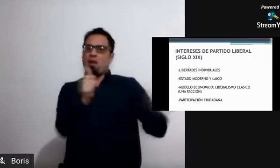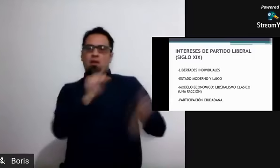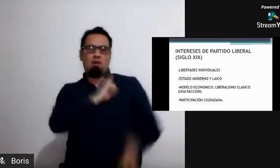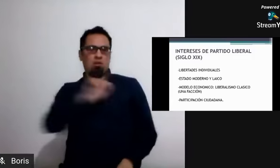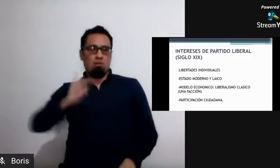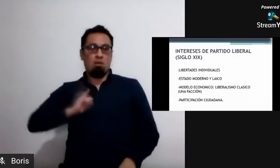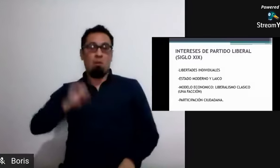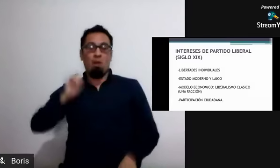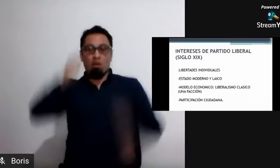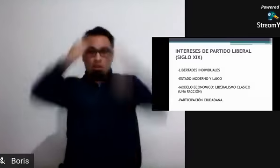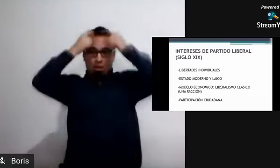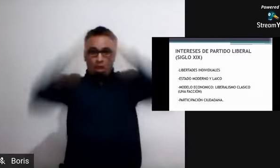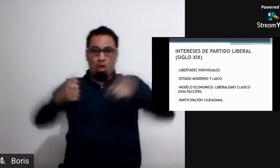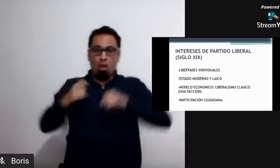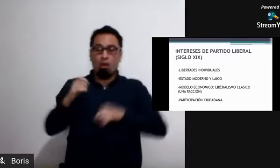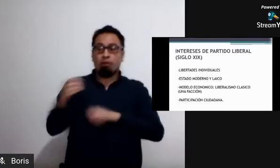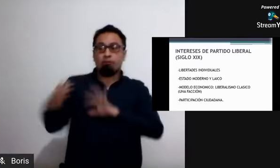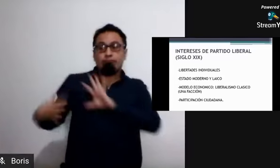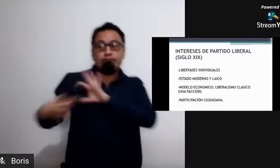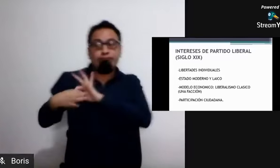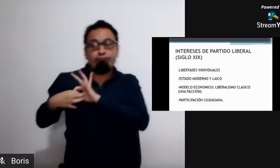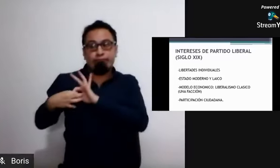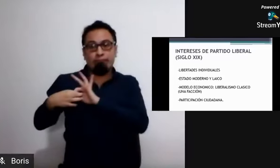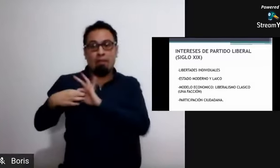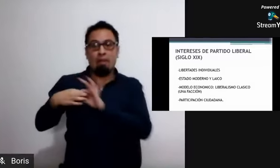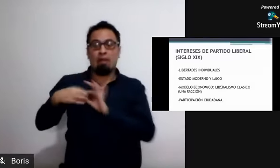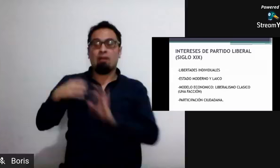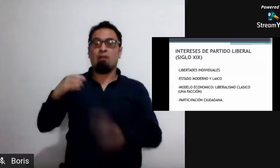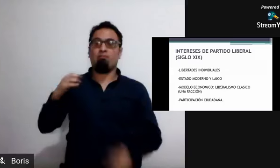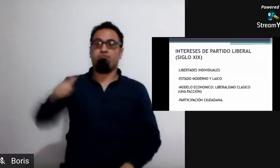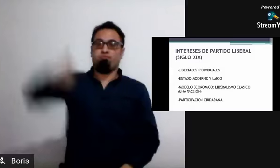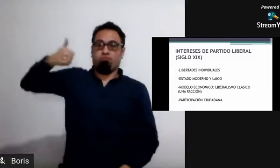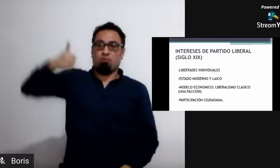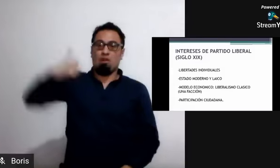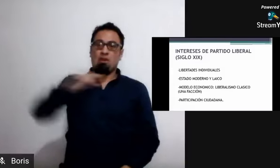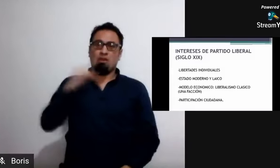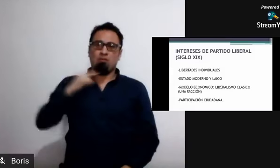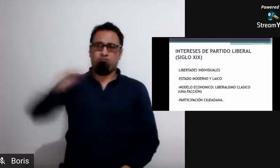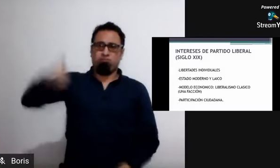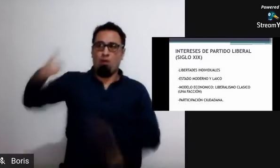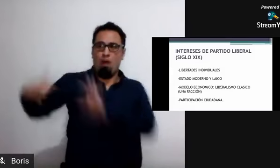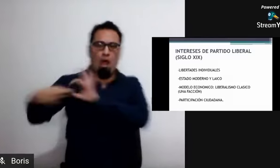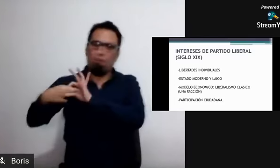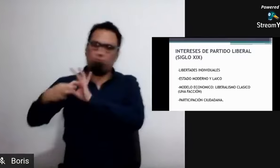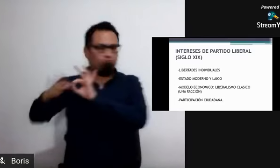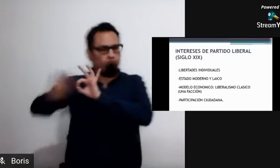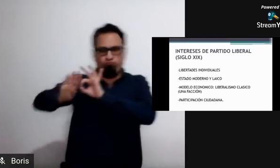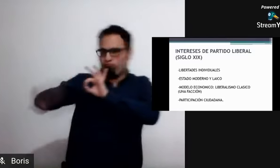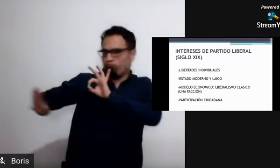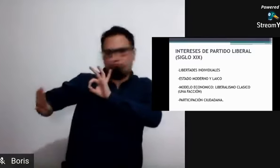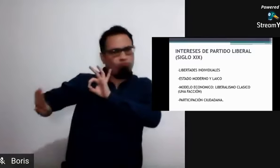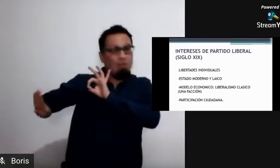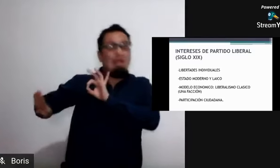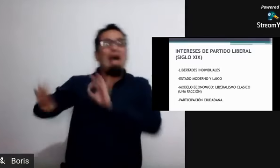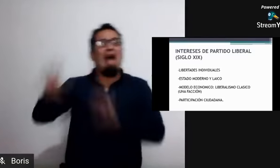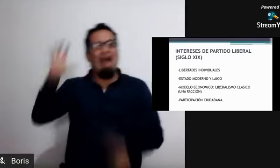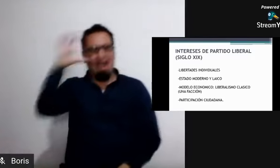eh, que a su bien les parecieran propias, y que el gobierno fuera un estado